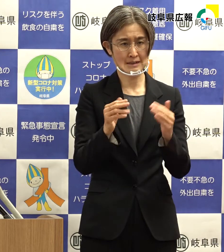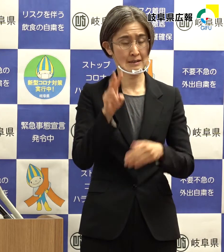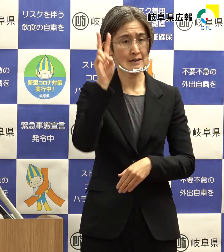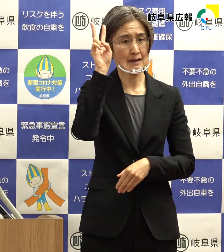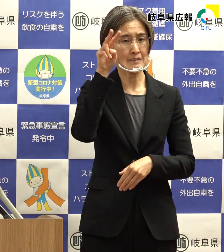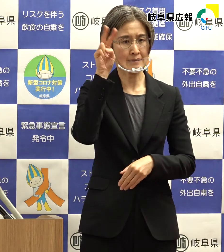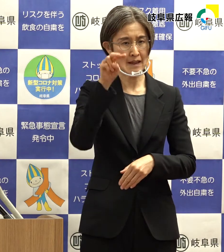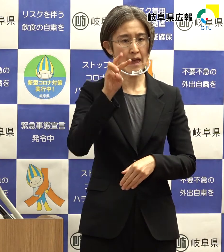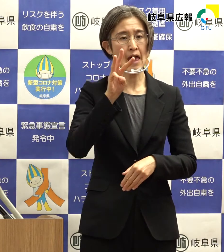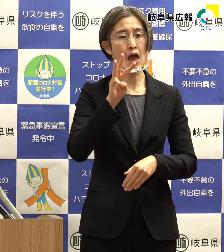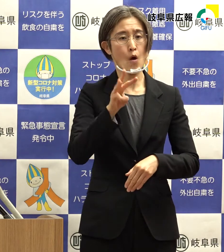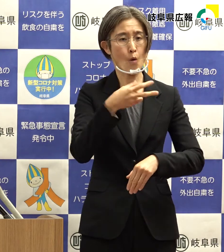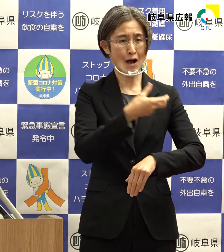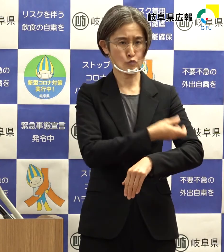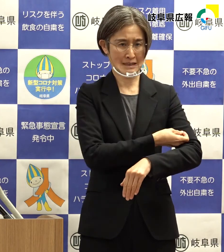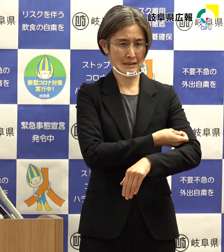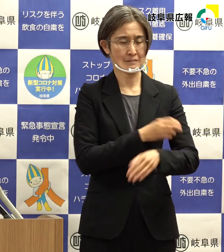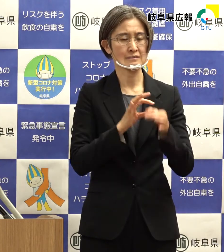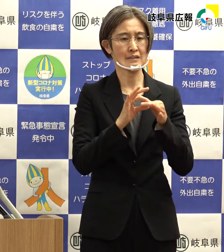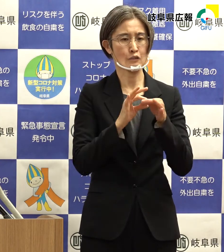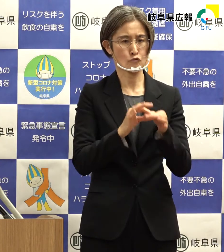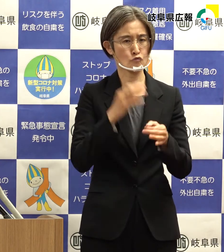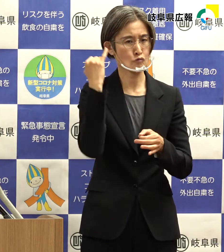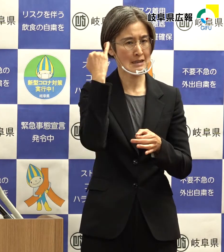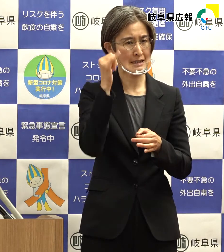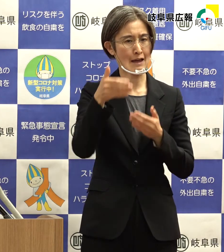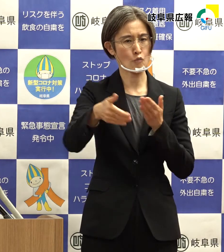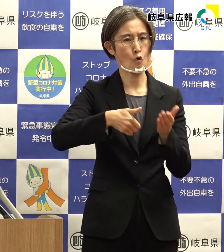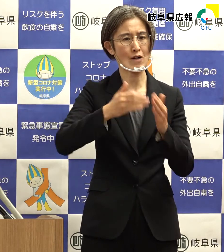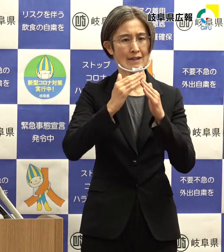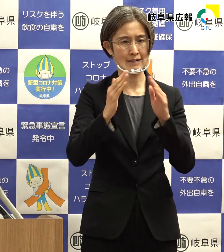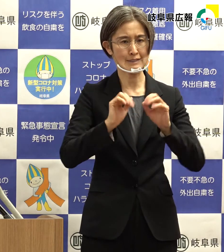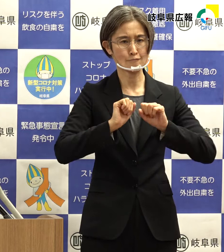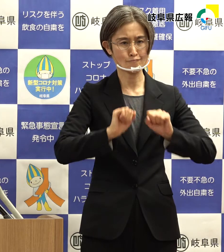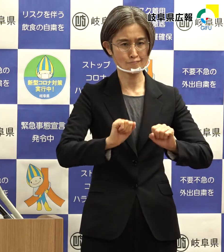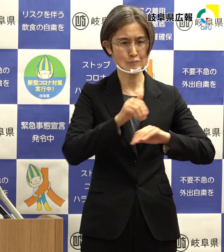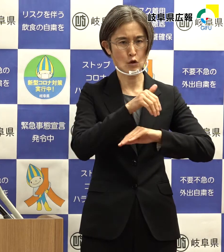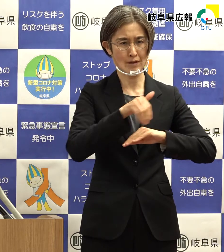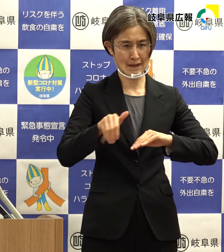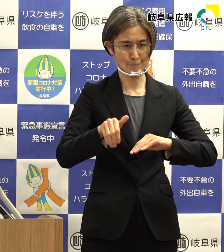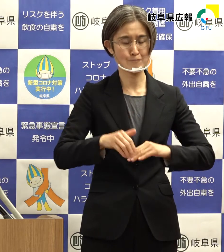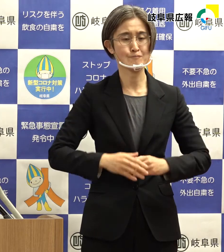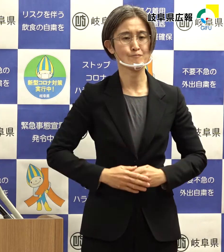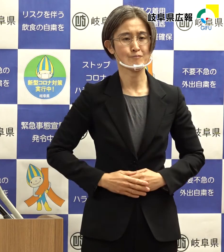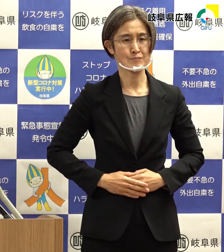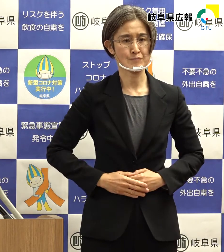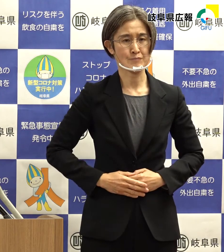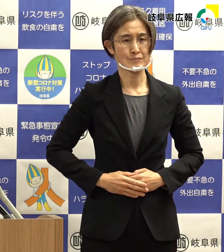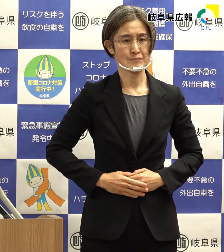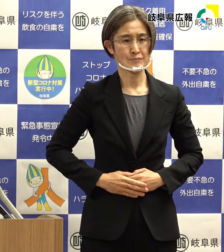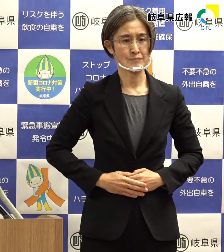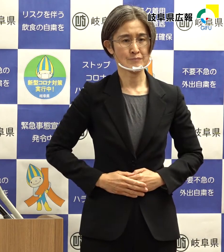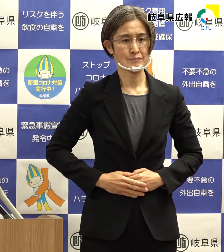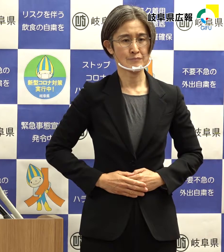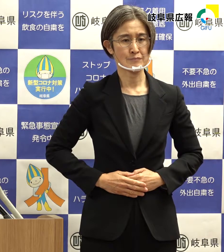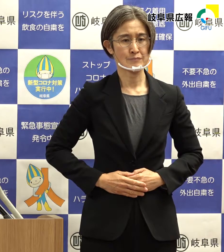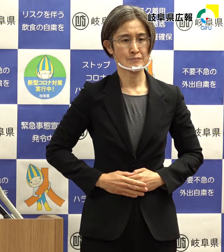する意見交換会ということで、予定をして、おります。